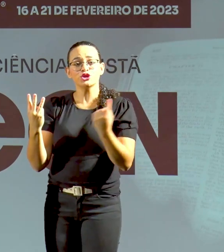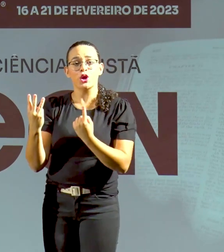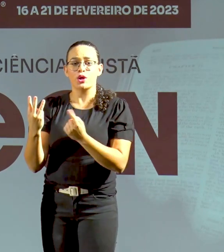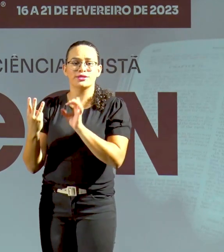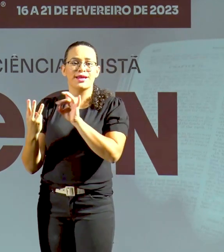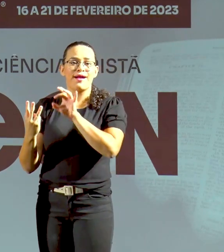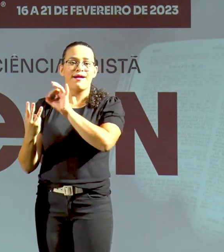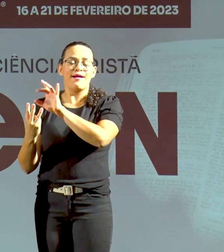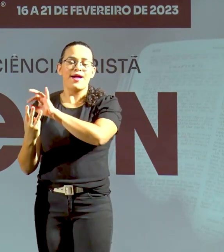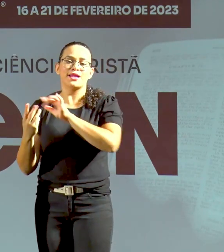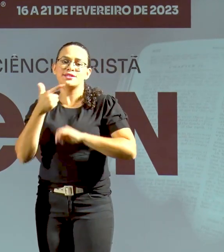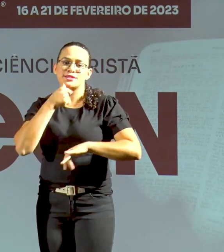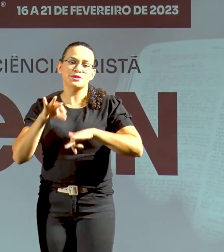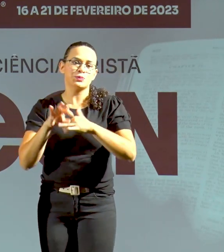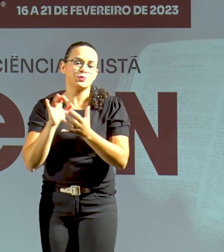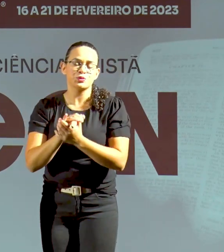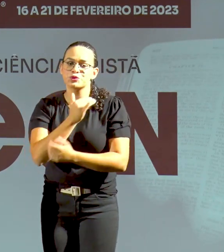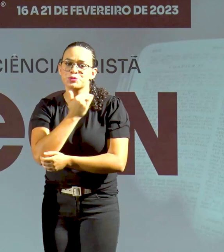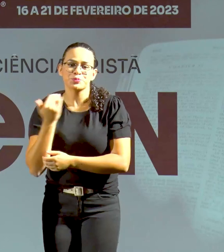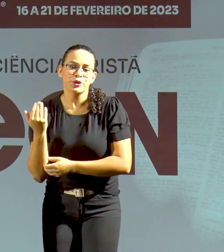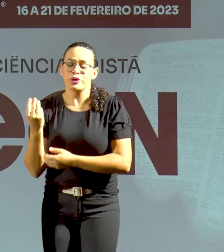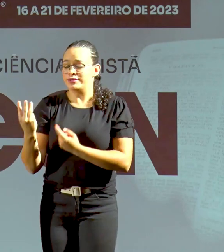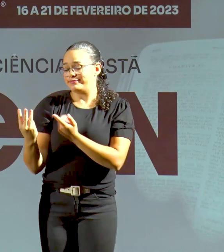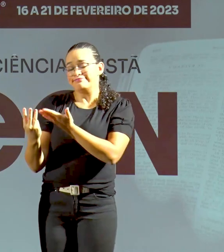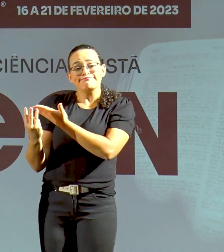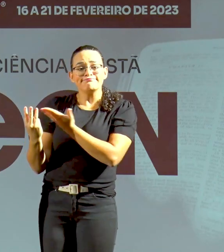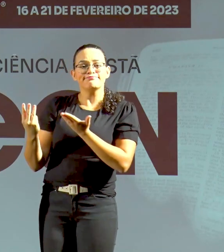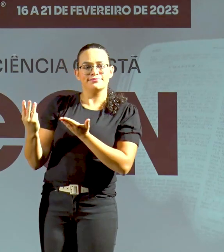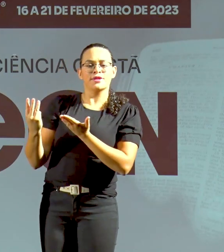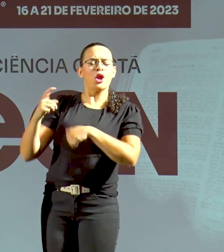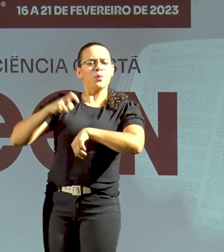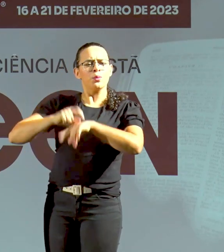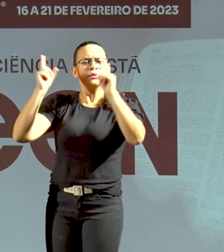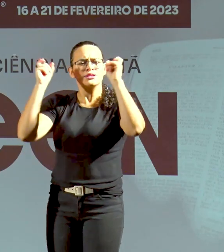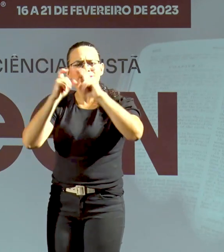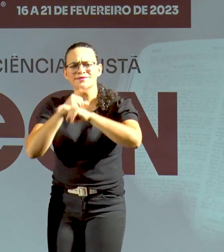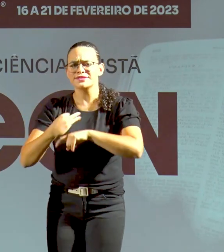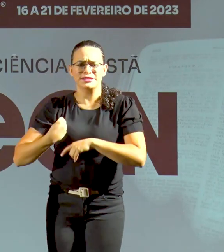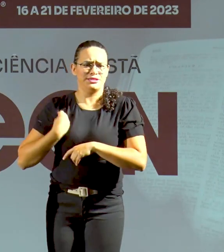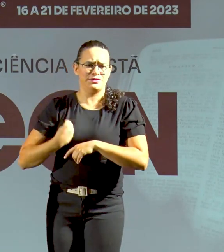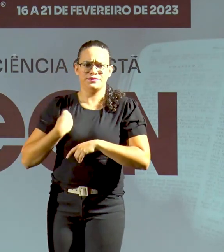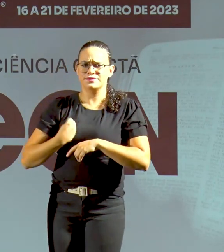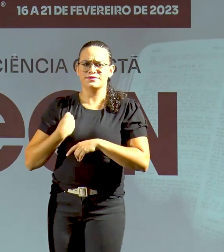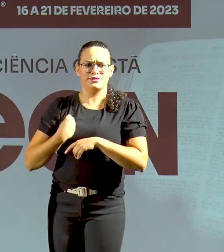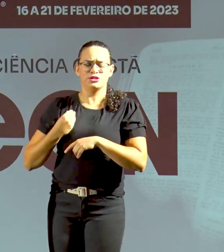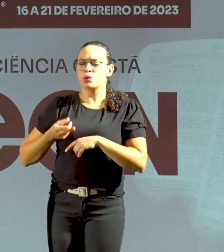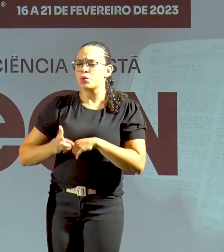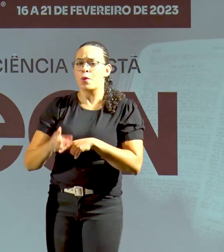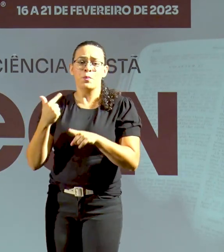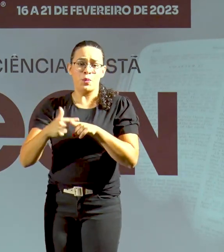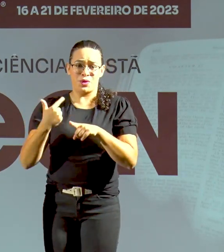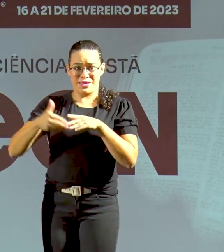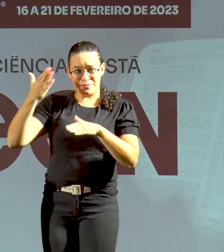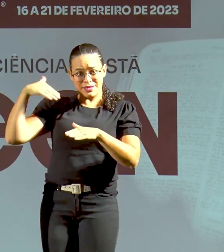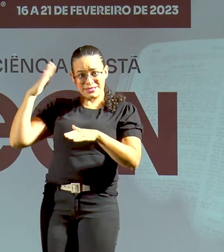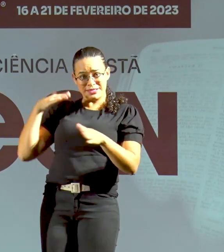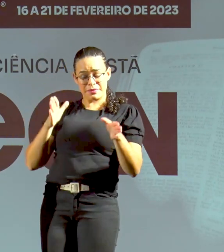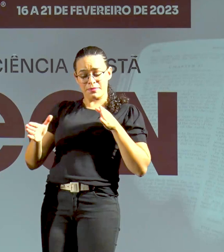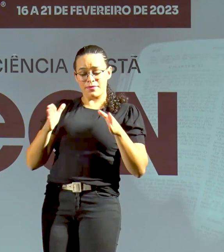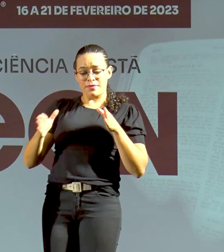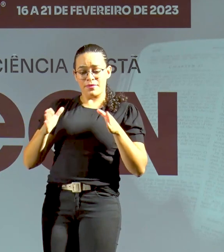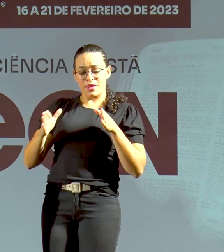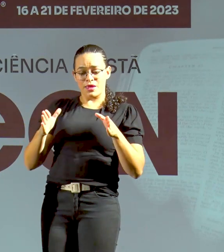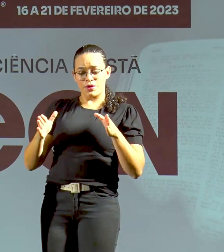era uma situação era completamente difícil para ela sobreviverem sendo mulheres viúvas